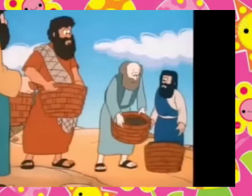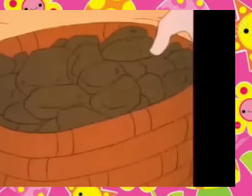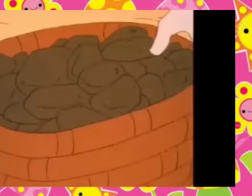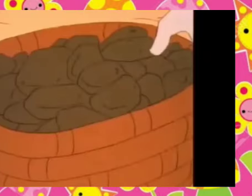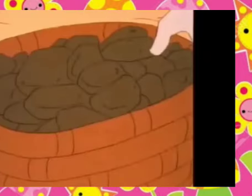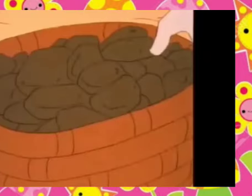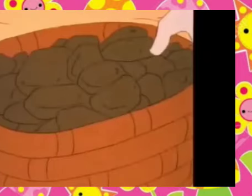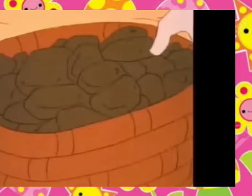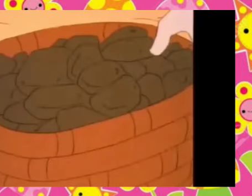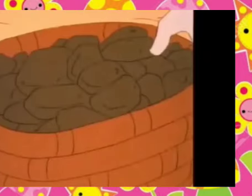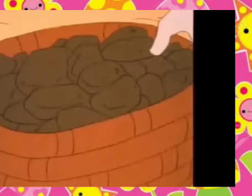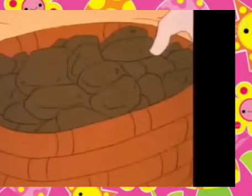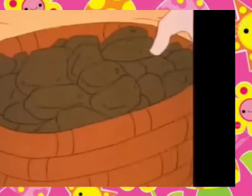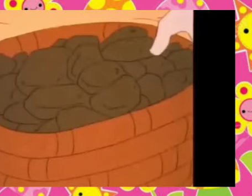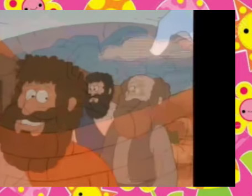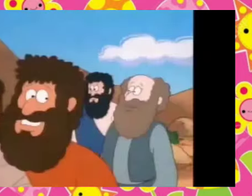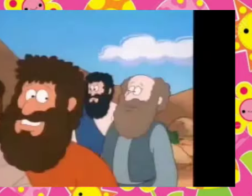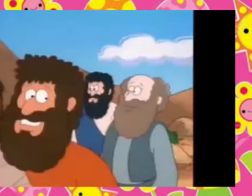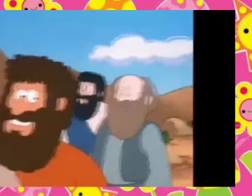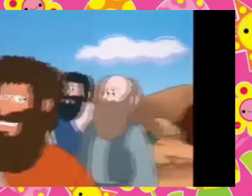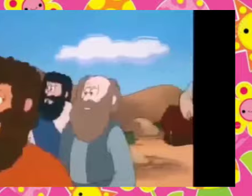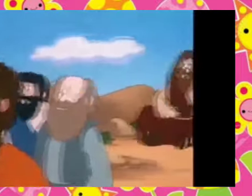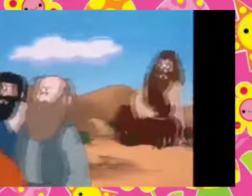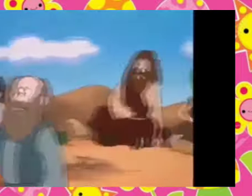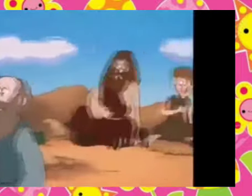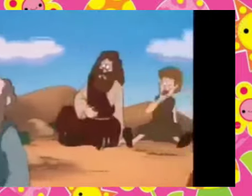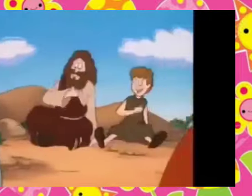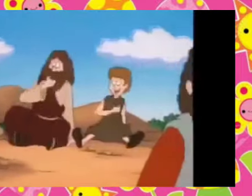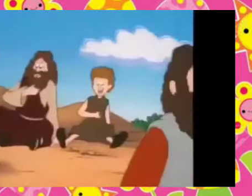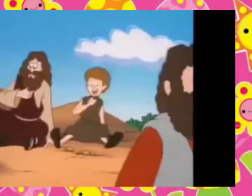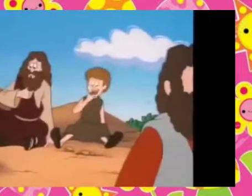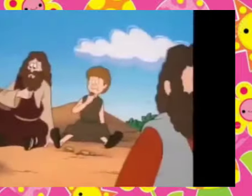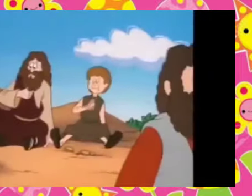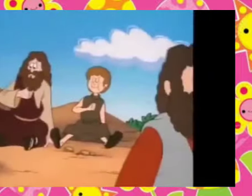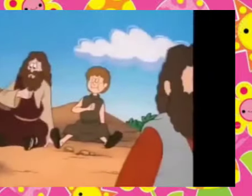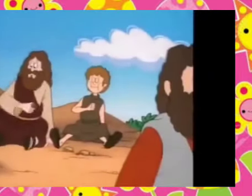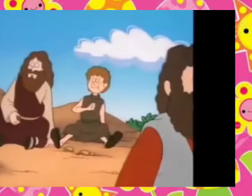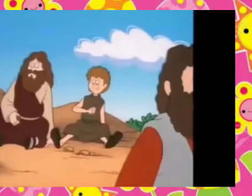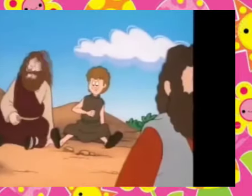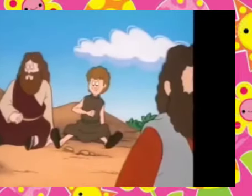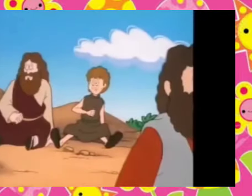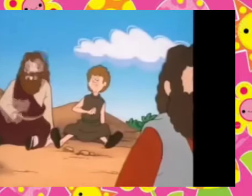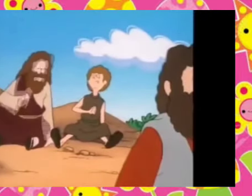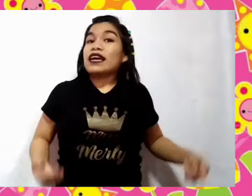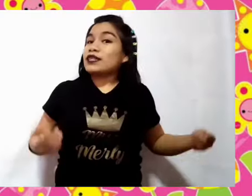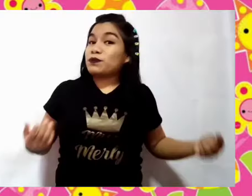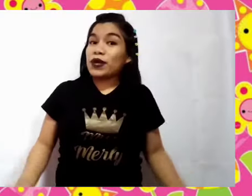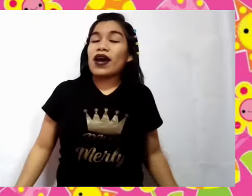cestas. Jesús había obrado otro milagro, pero el día aún no se había acabado.